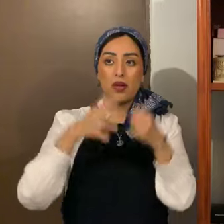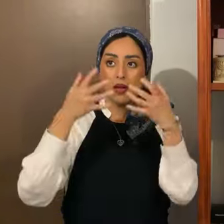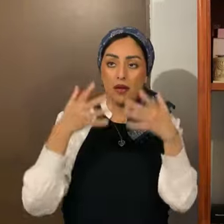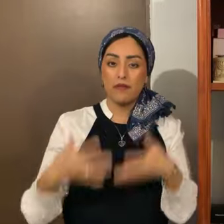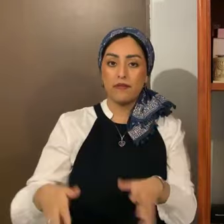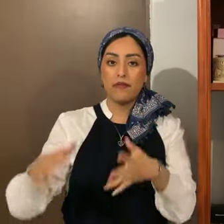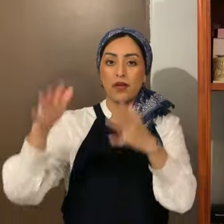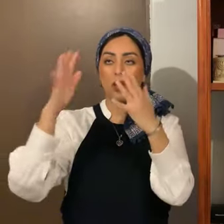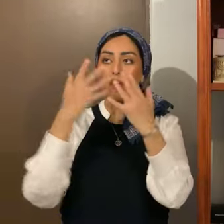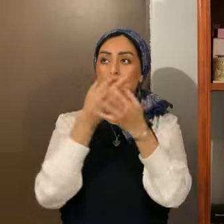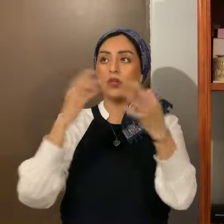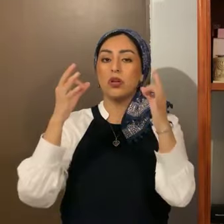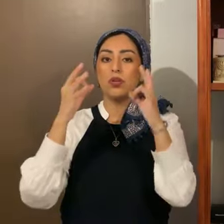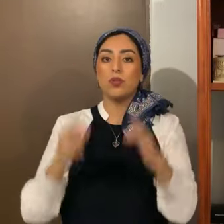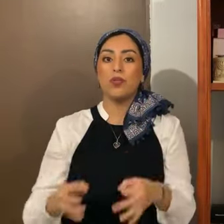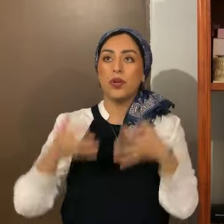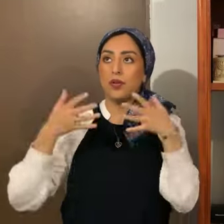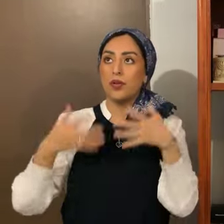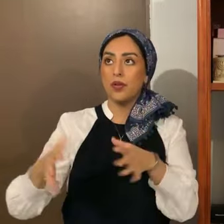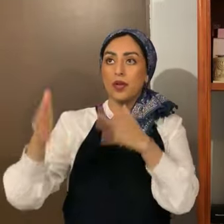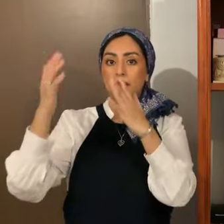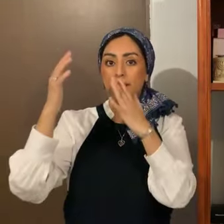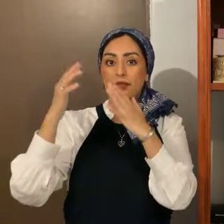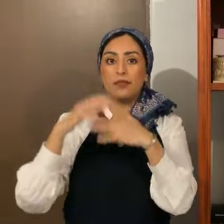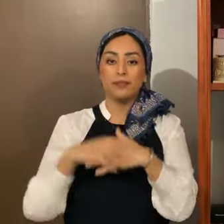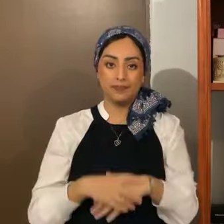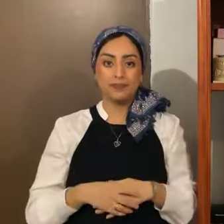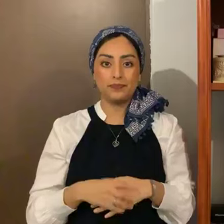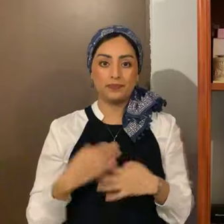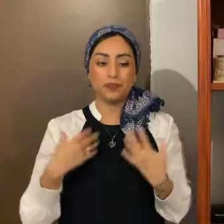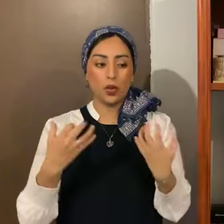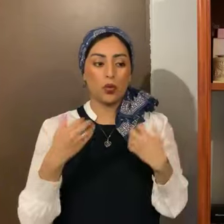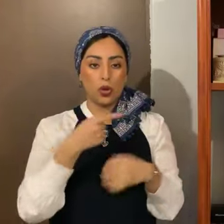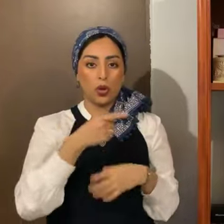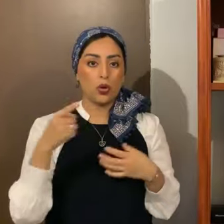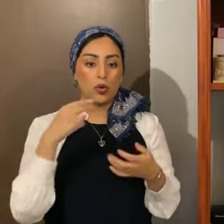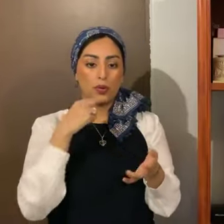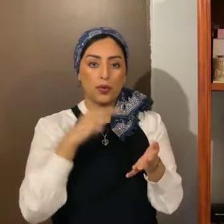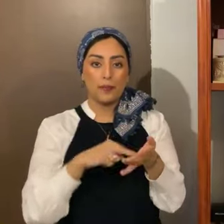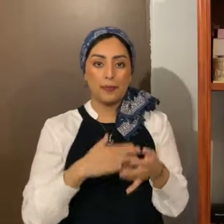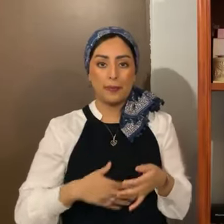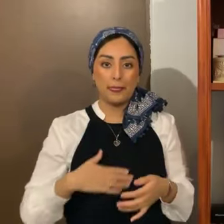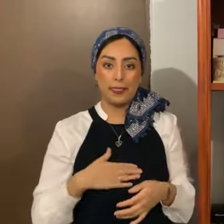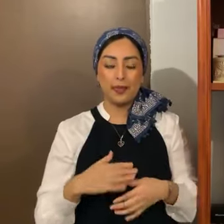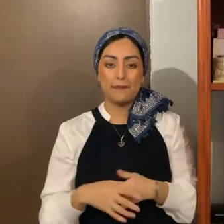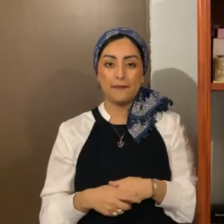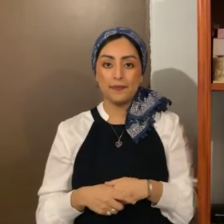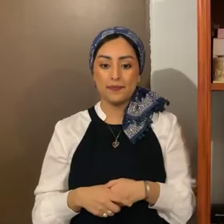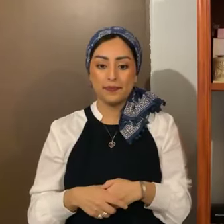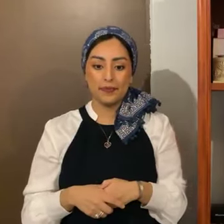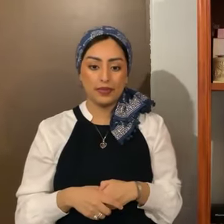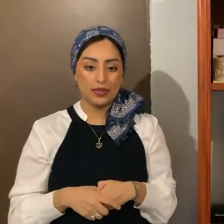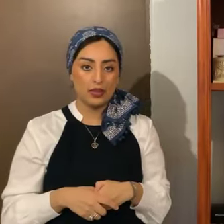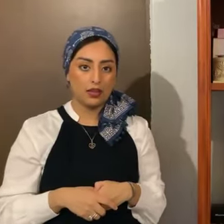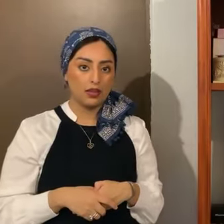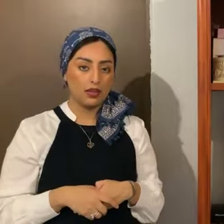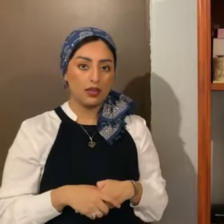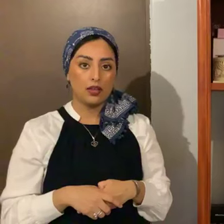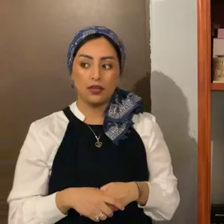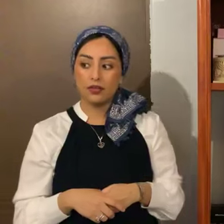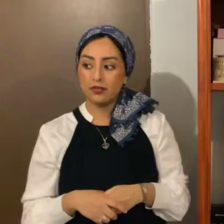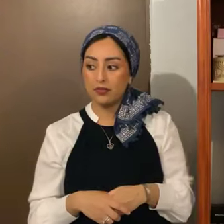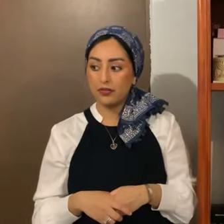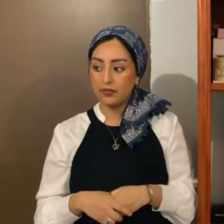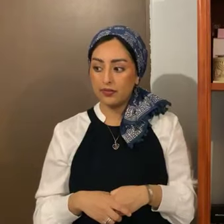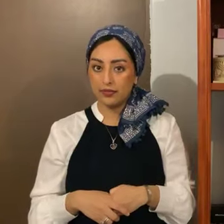exaltarle voluntariamente. Eso sí me gustaría que lo anotaran, se los voy a dictar, como yo lo puse